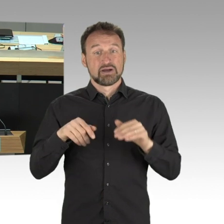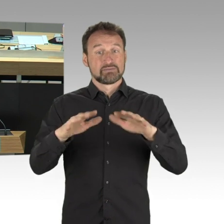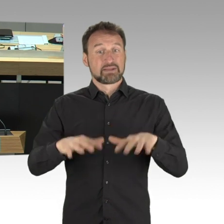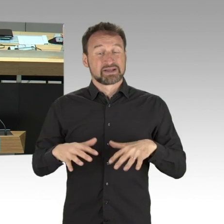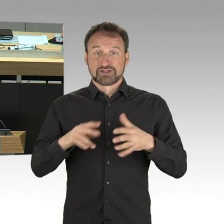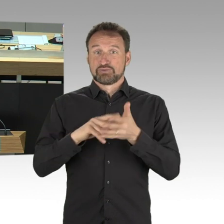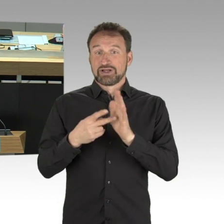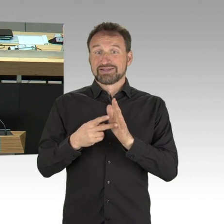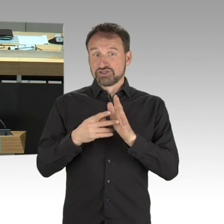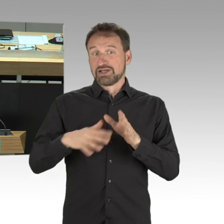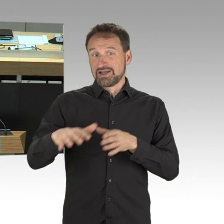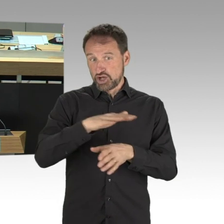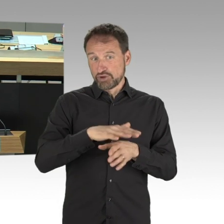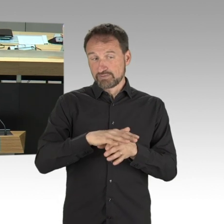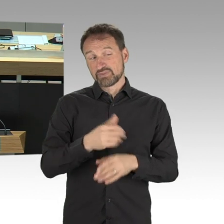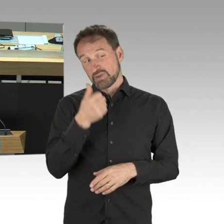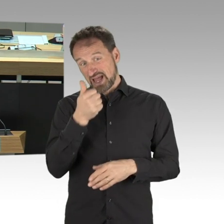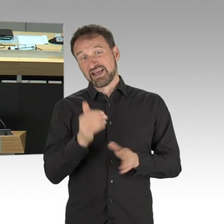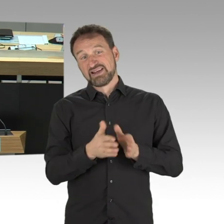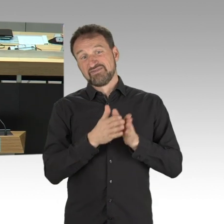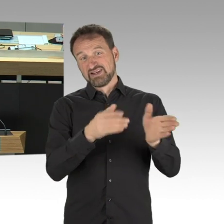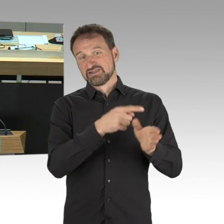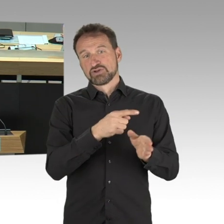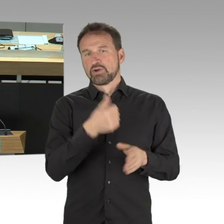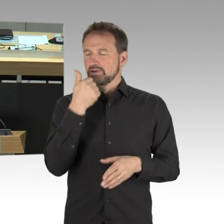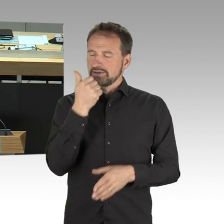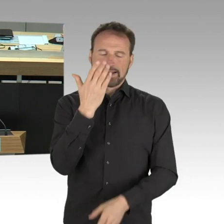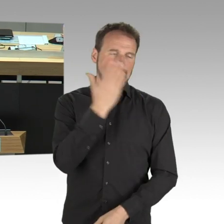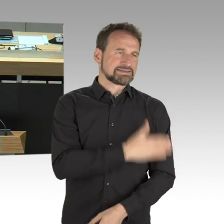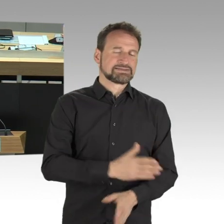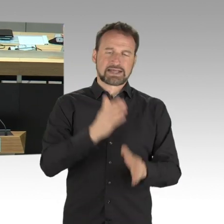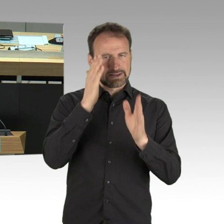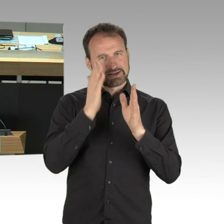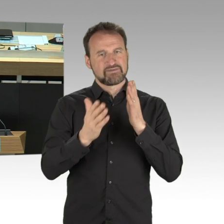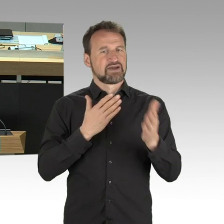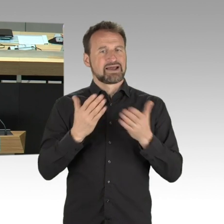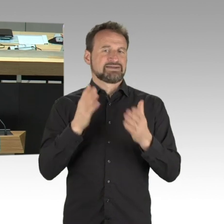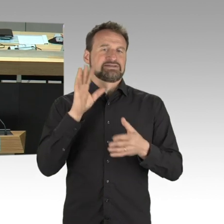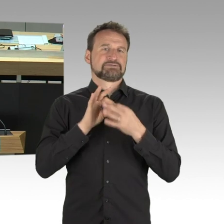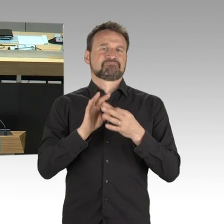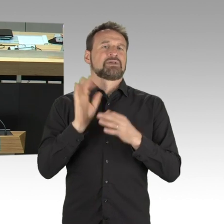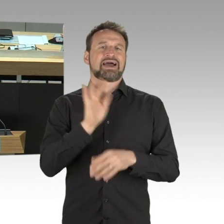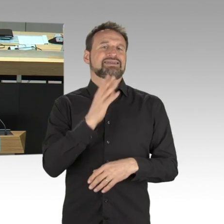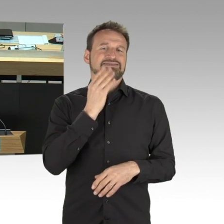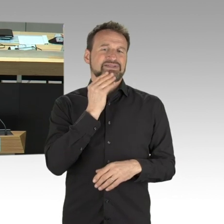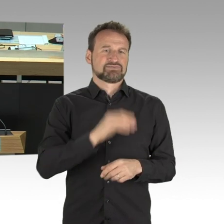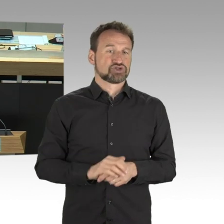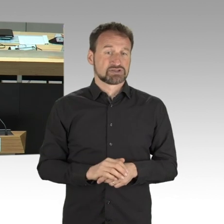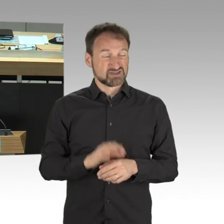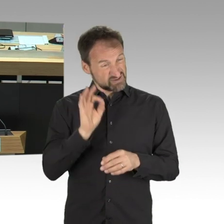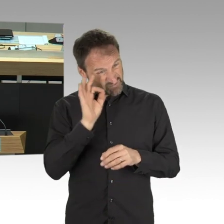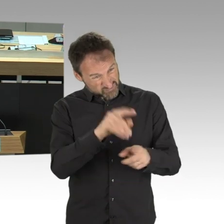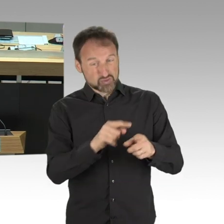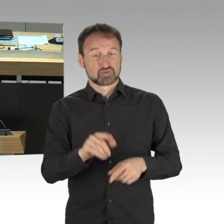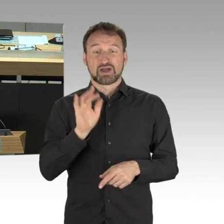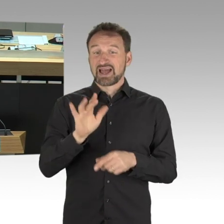Verhältnis zum Antisemitismus. Für sie wird Antisemitismus vor allem dann wichtig, wenn es sich gegen andere Minderheiten mobilisieren lässt,